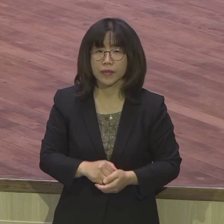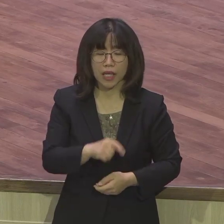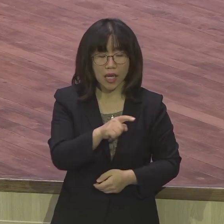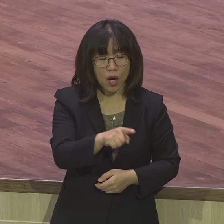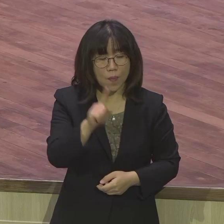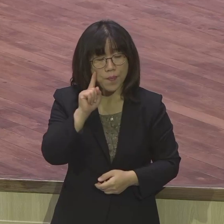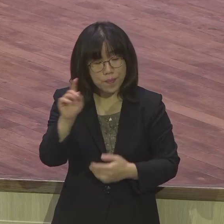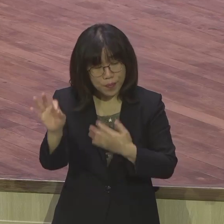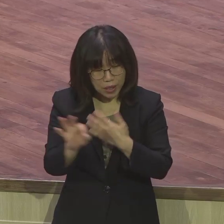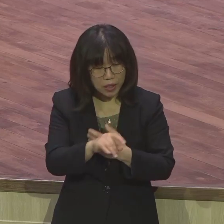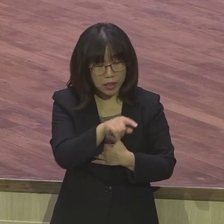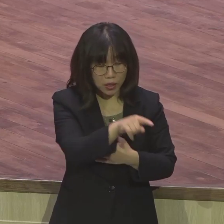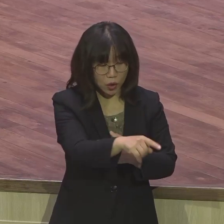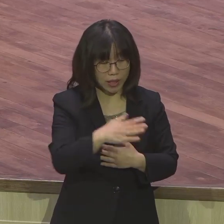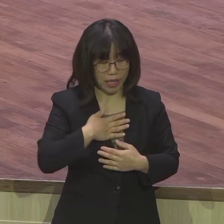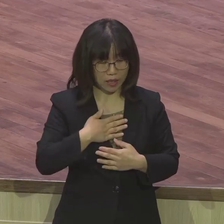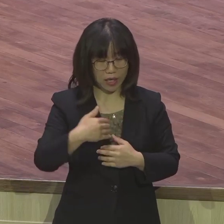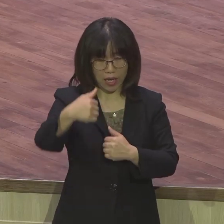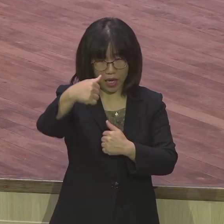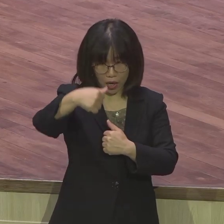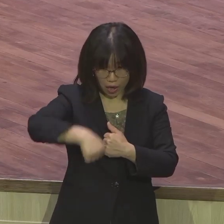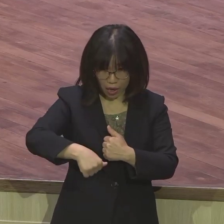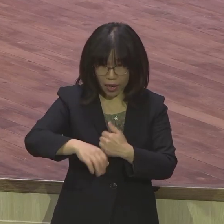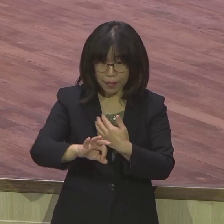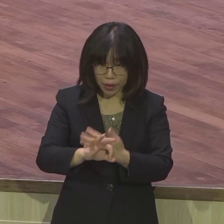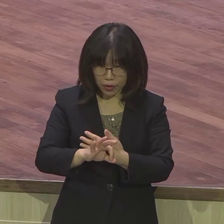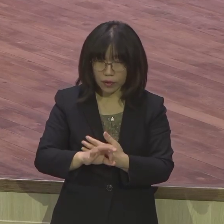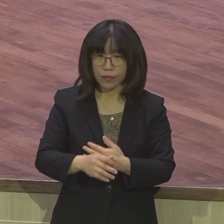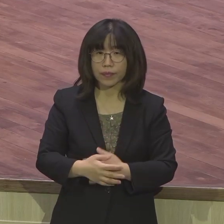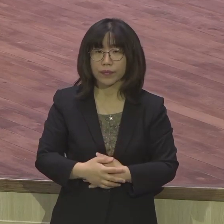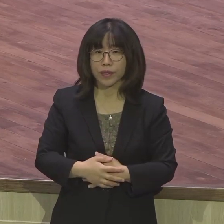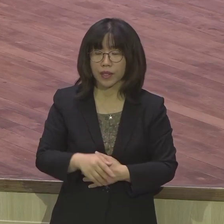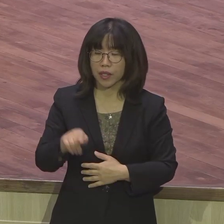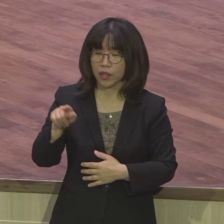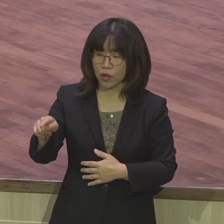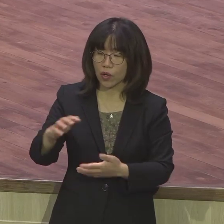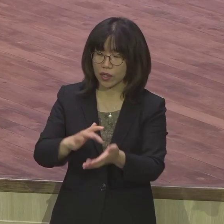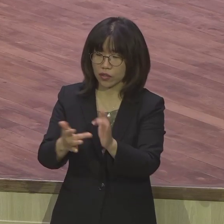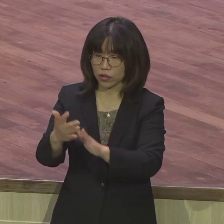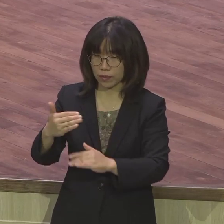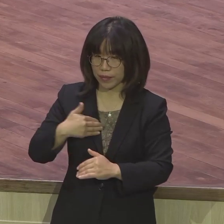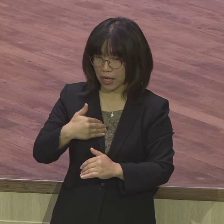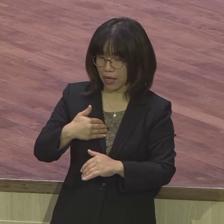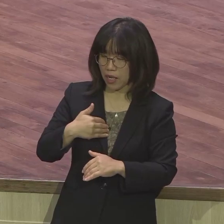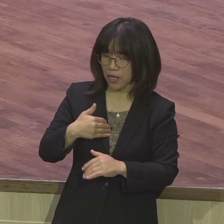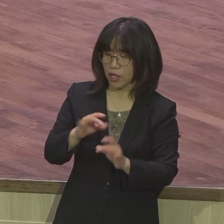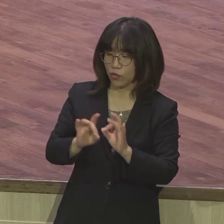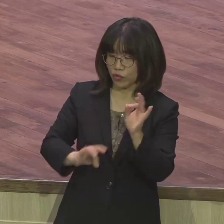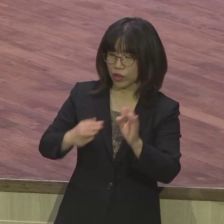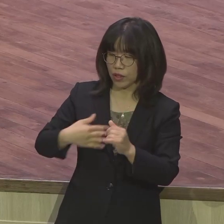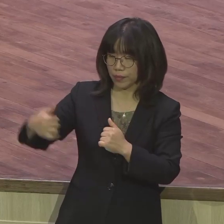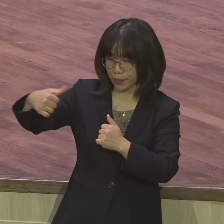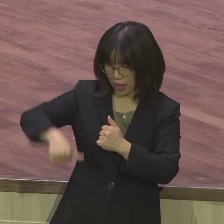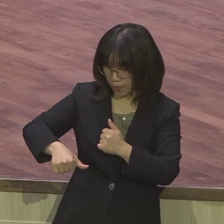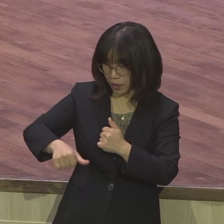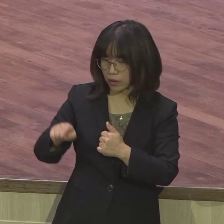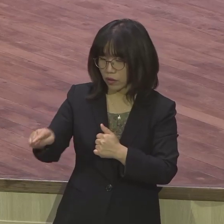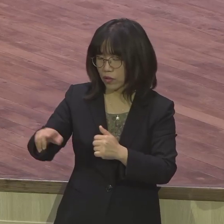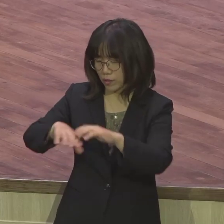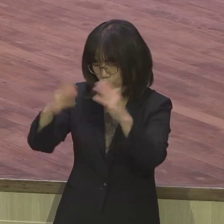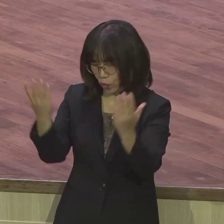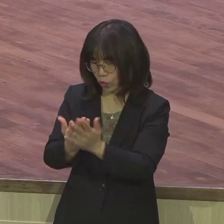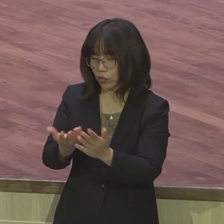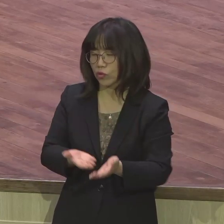만일 내게 엎드려 경비하면, 만일 내게 엎드려 경비하면 이 모든 천하만국을 너에게